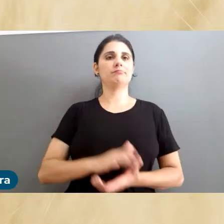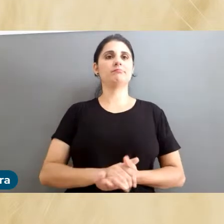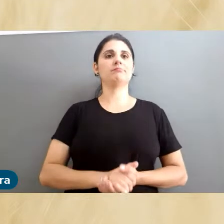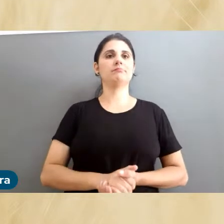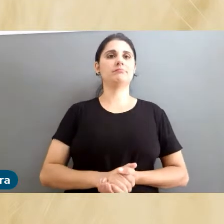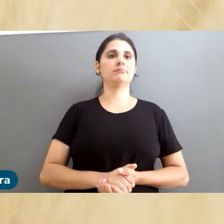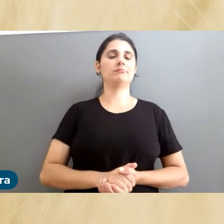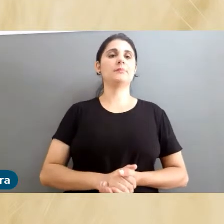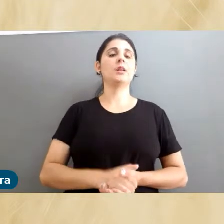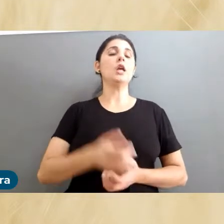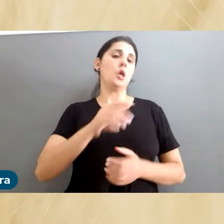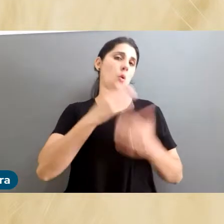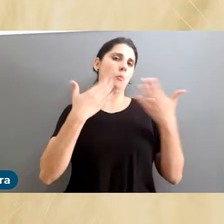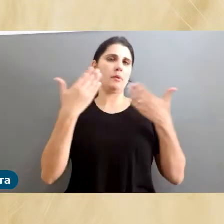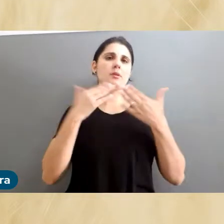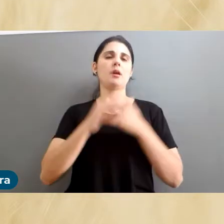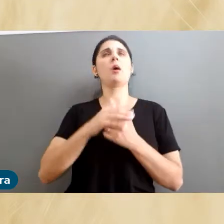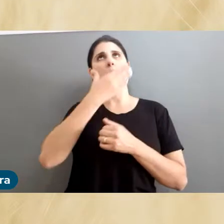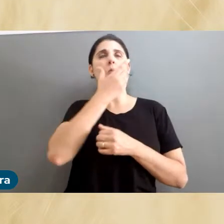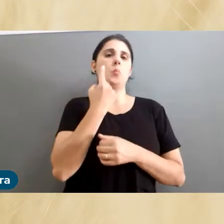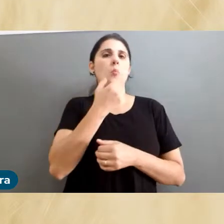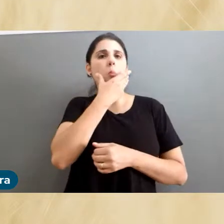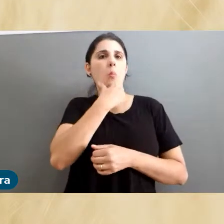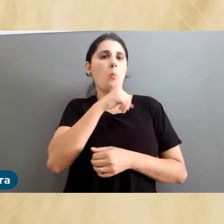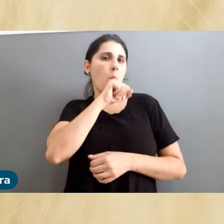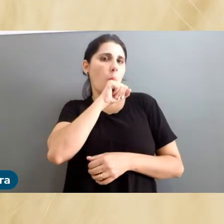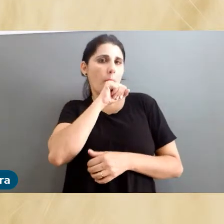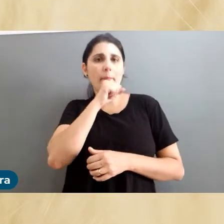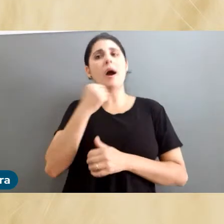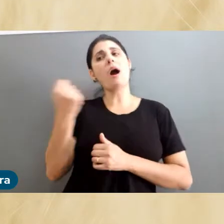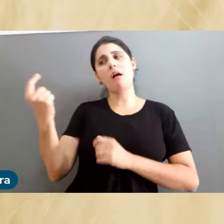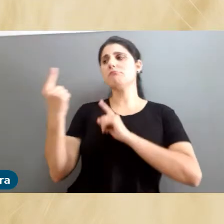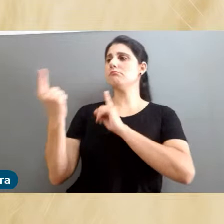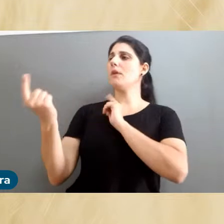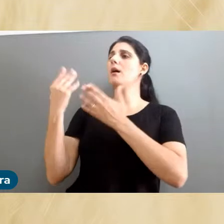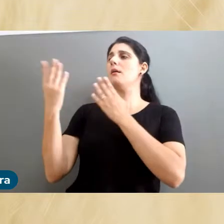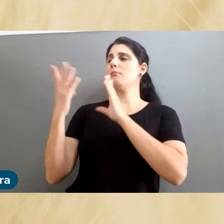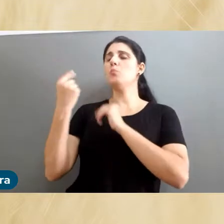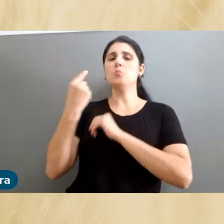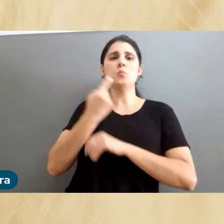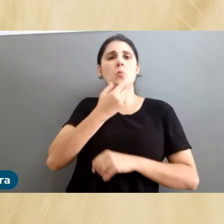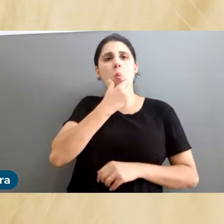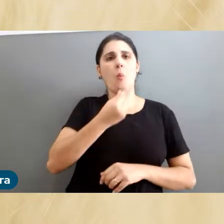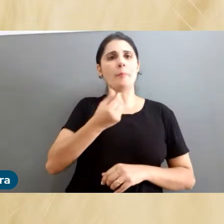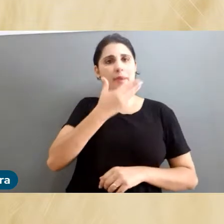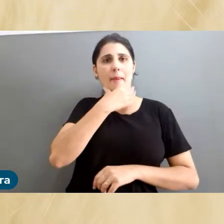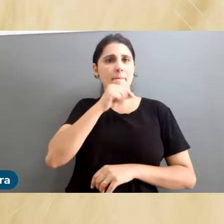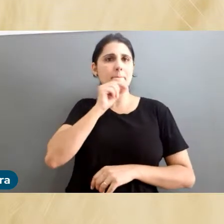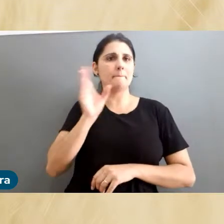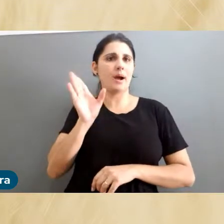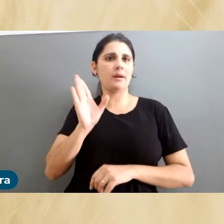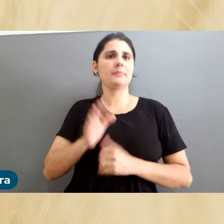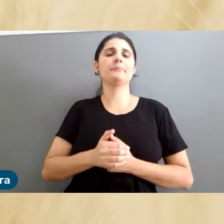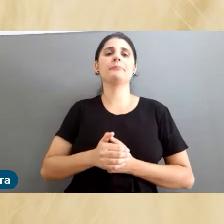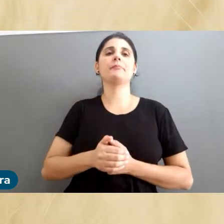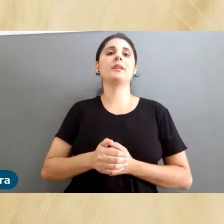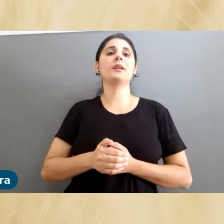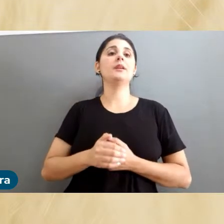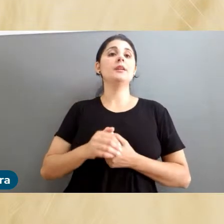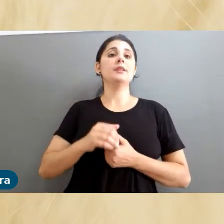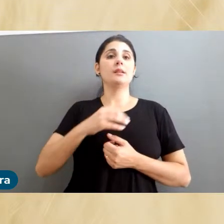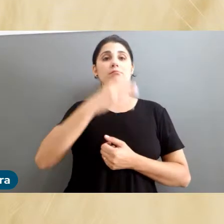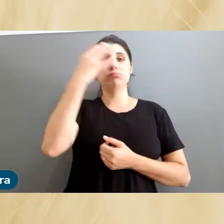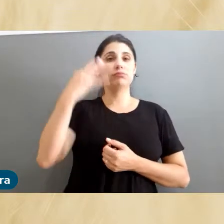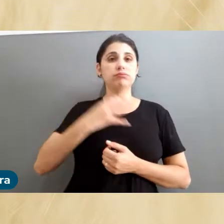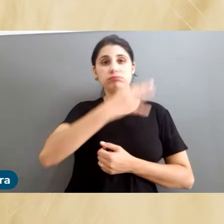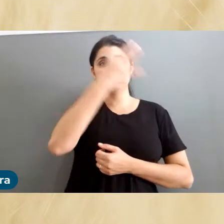pai há algum tempo atrás e ele me contava, muito triste, que havia feito uma viagem de 4 horas,